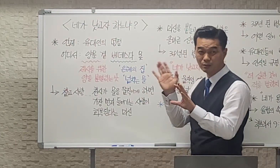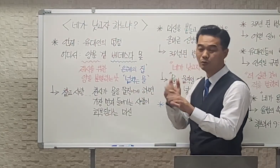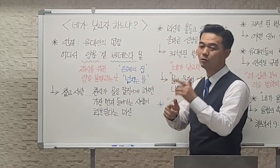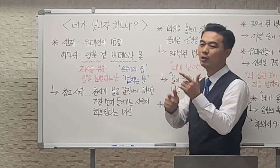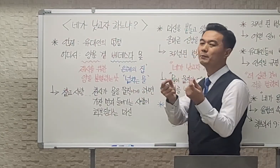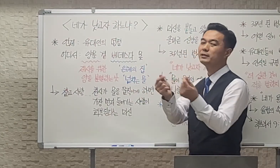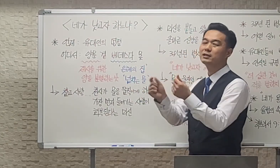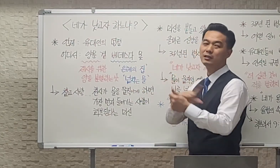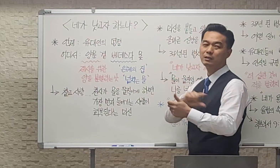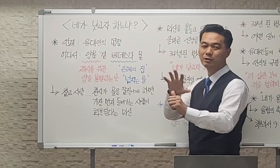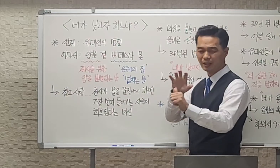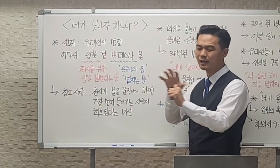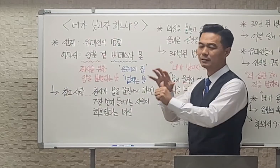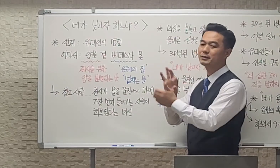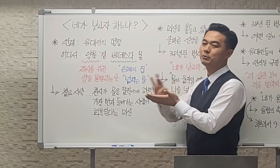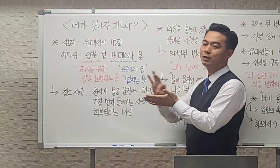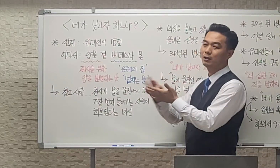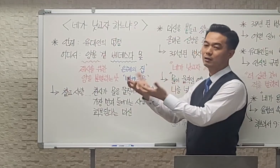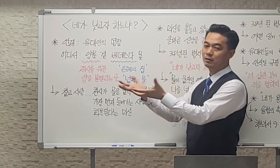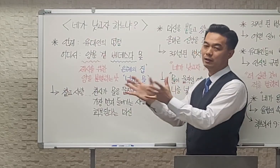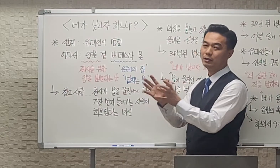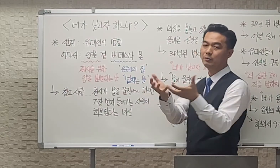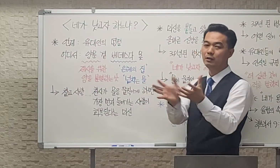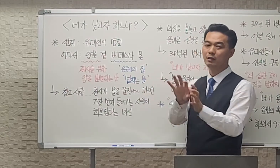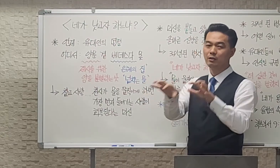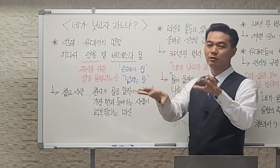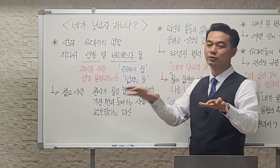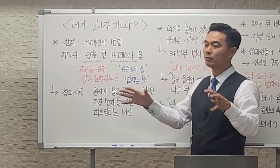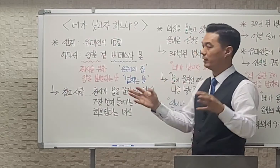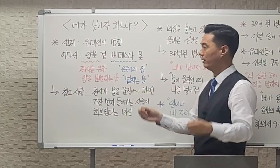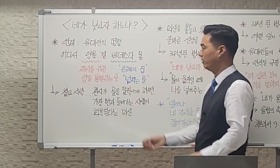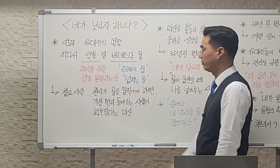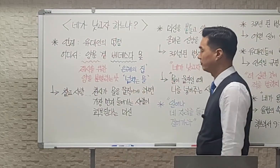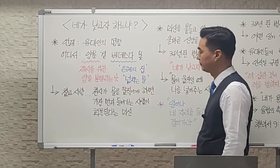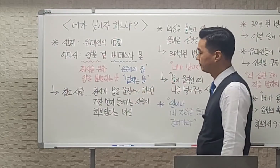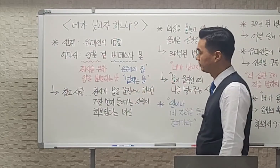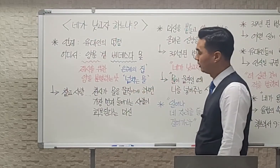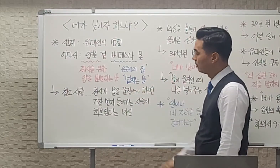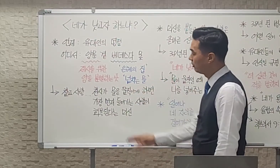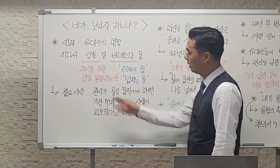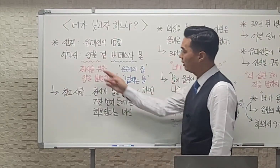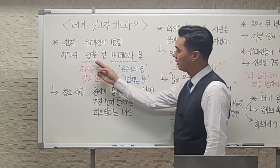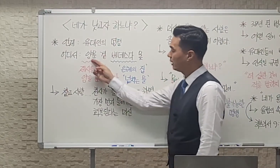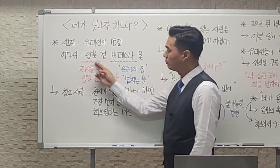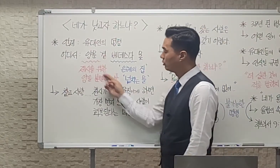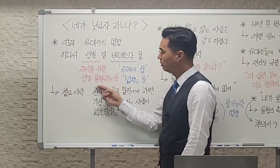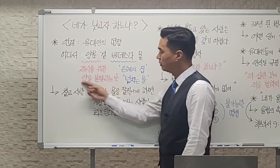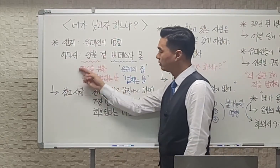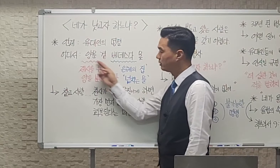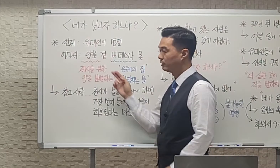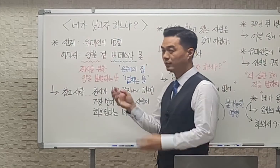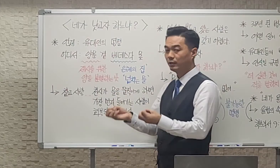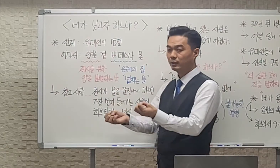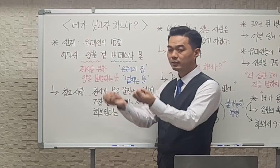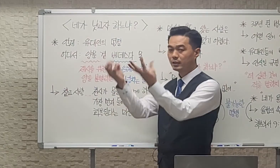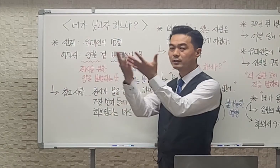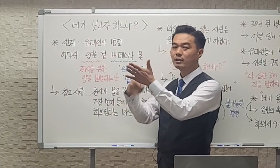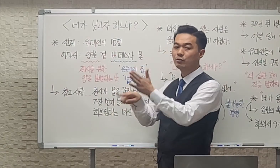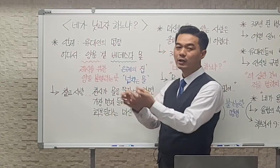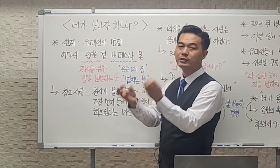아니고 비슷한 이름들 다 갖다 씁니다. 이름이 여기저기 많아요. 근데 양문은 제사를 위한